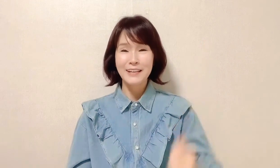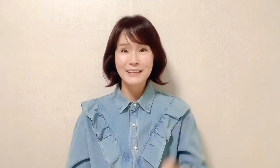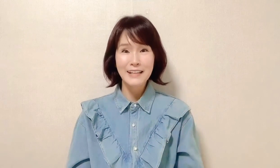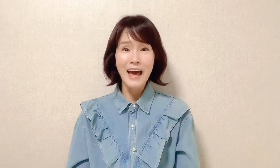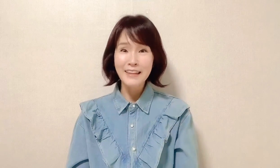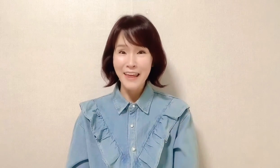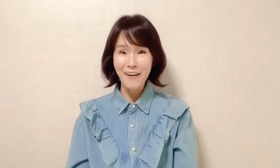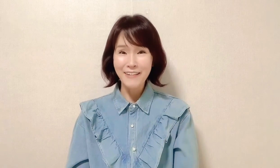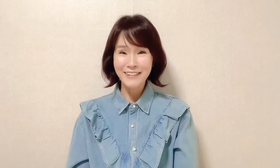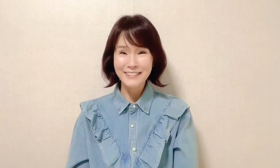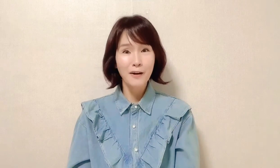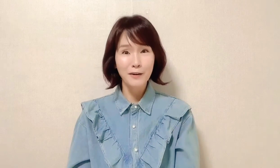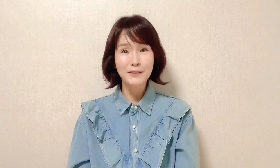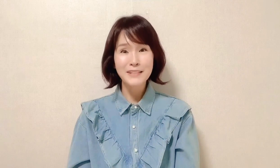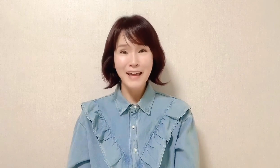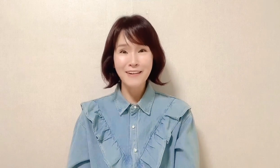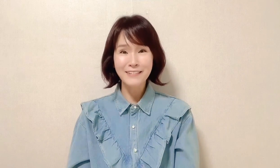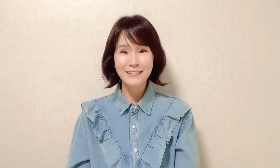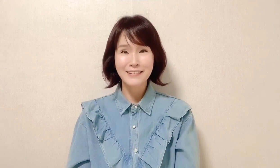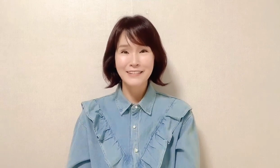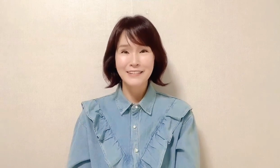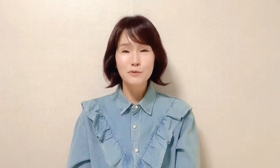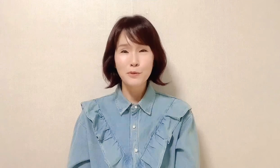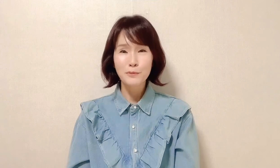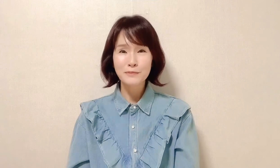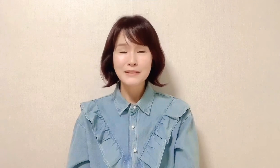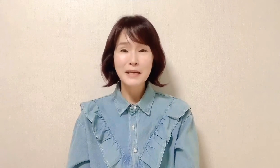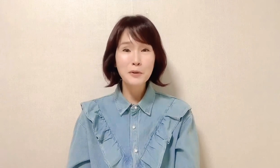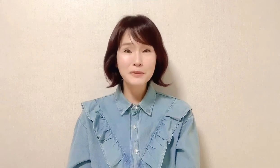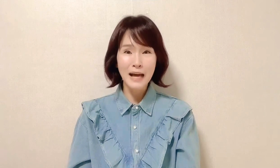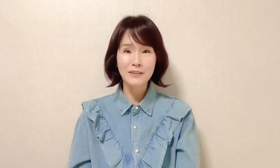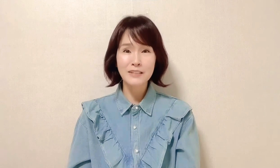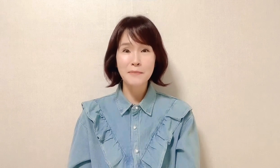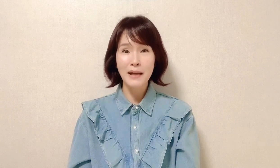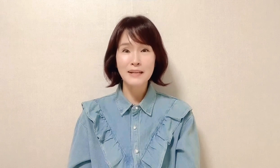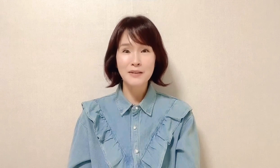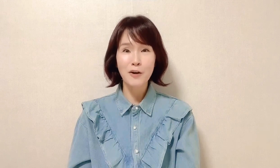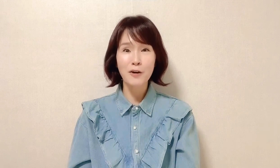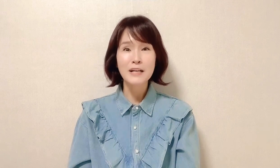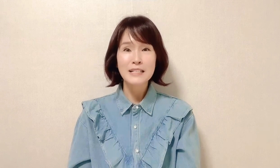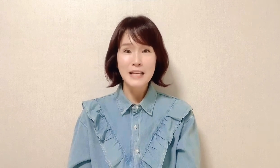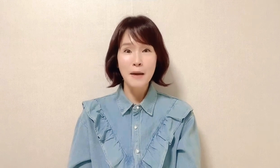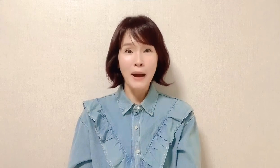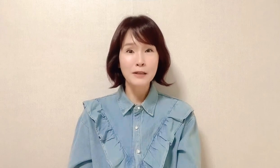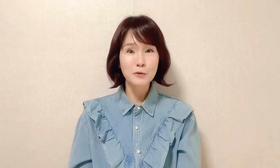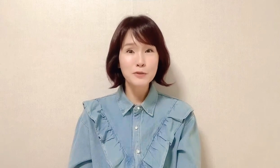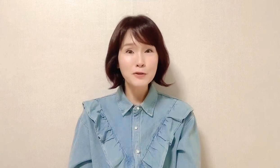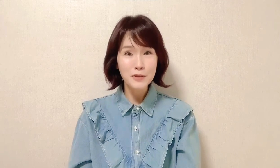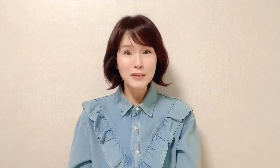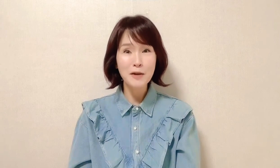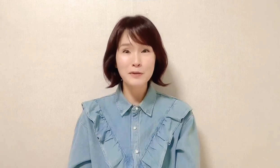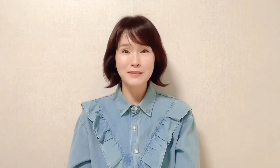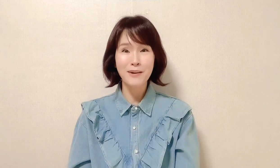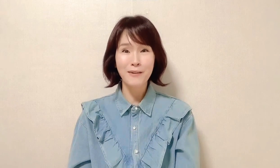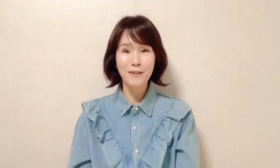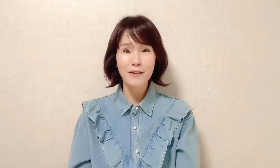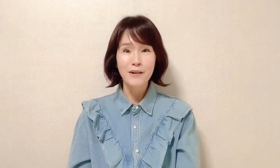다 했네요. 어떠세요? 좀 새로운 단어들이 많아서 제가 말을 좀 천천히 하고 있어요.